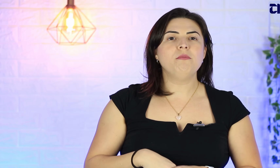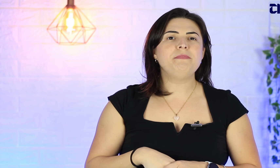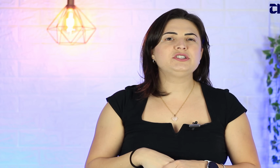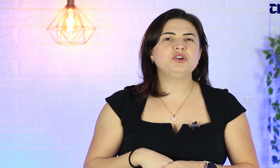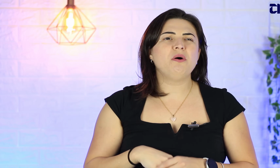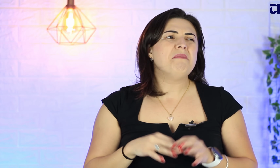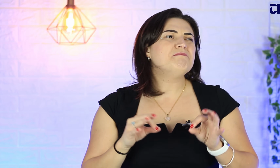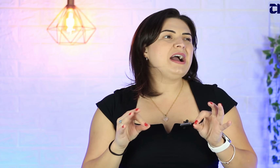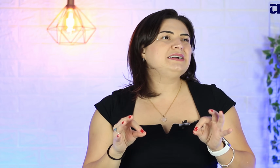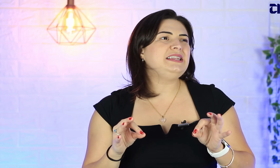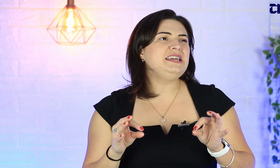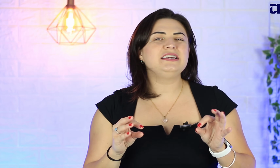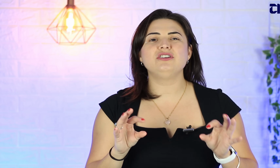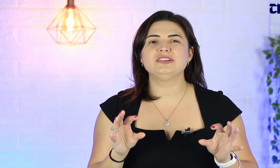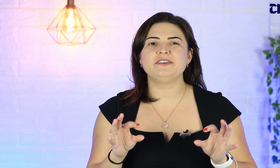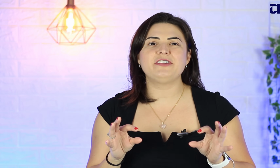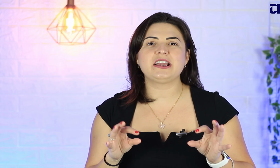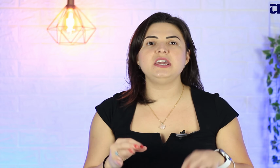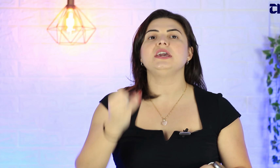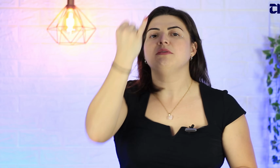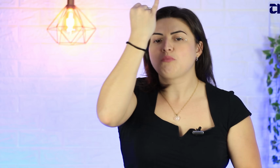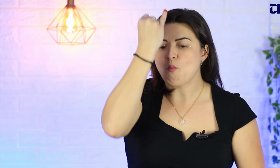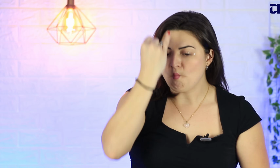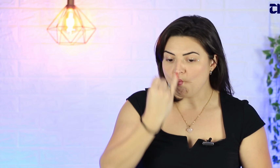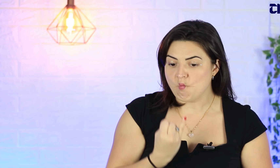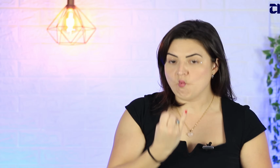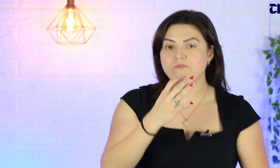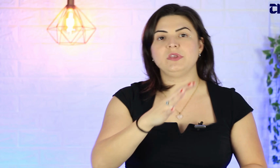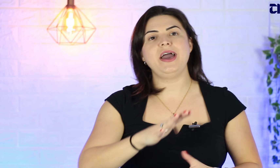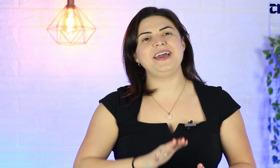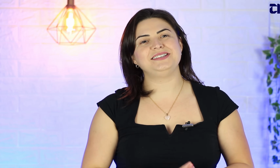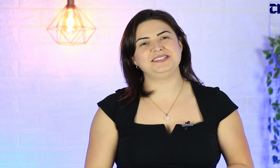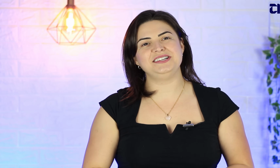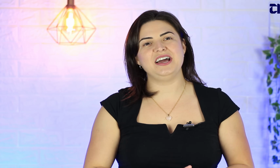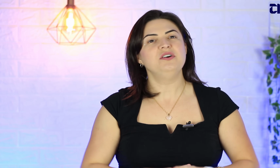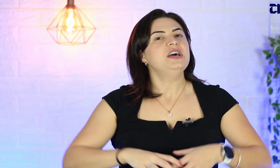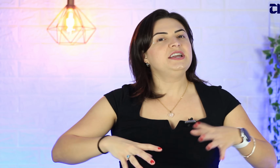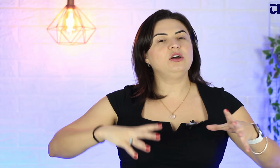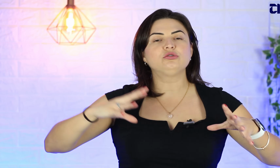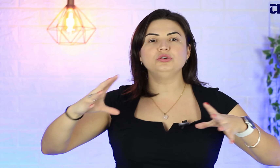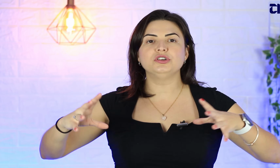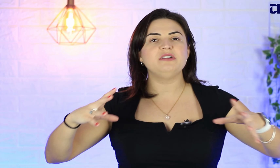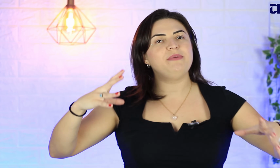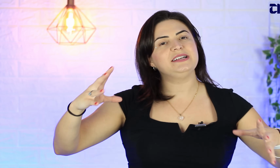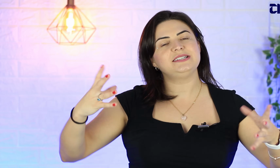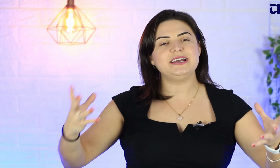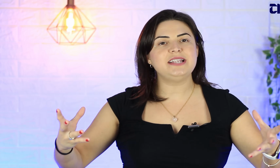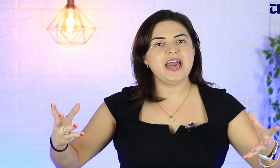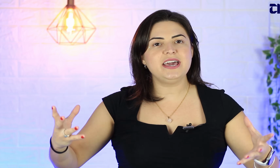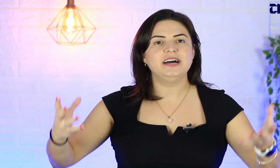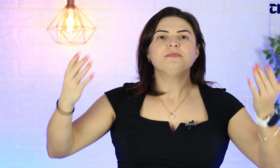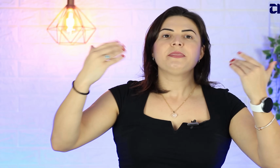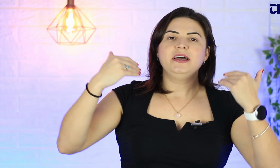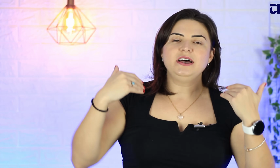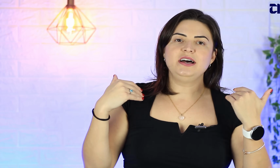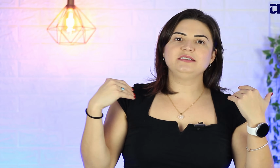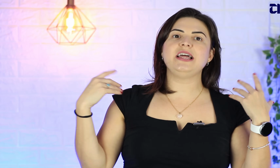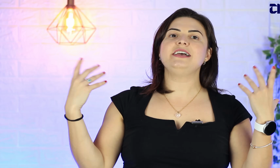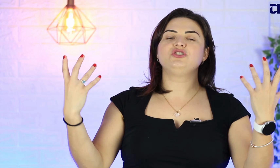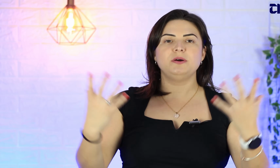uma pessoa magrinha, nossa, fraquinha. É esse sinal. Então, tudo que passa a ideia, né, de